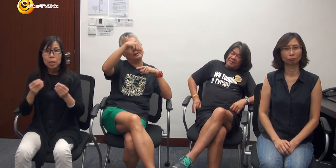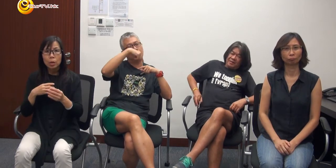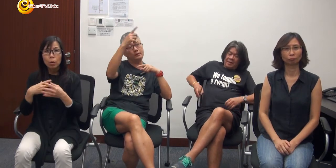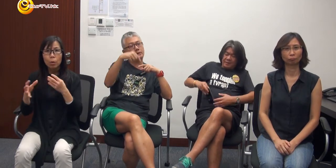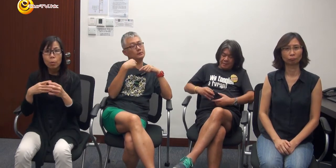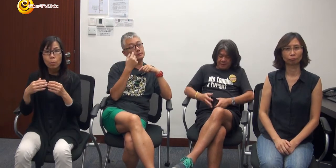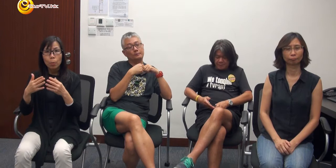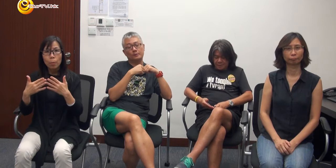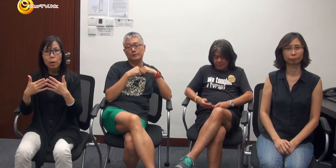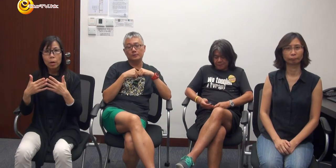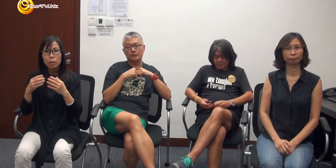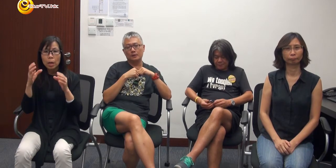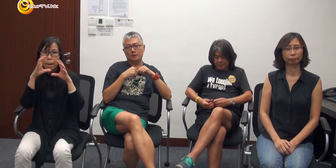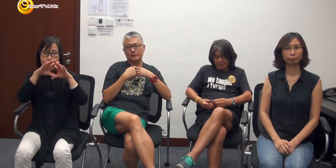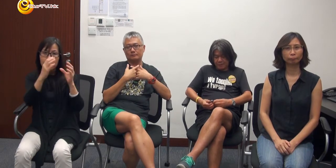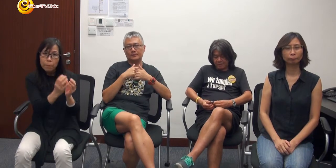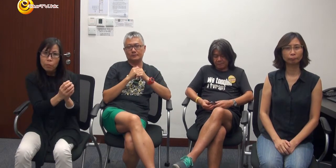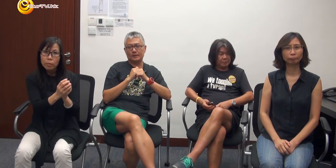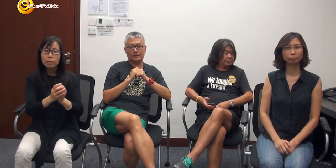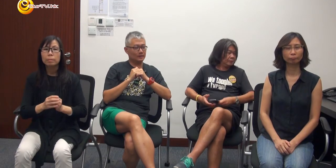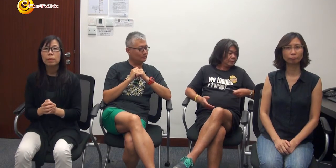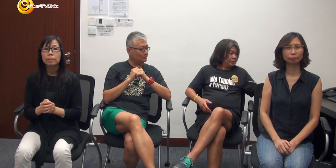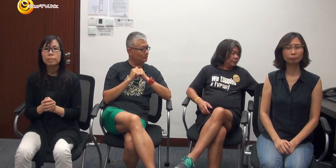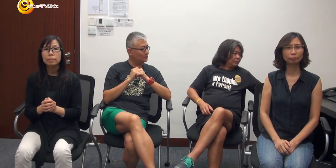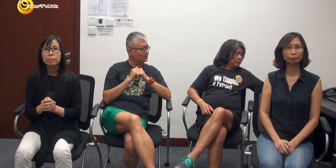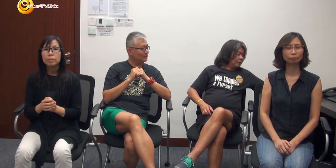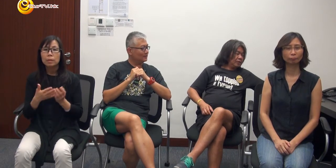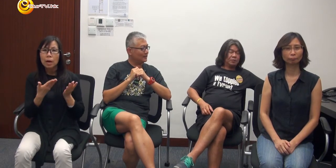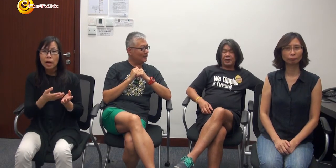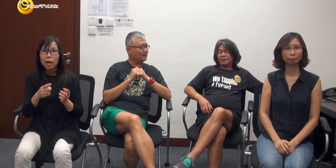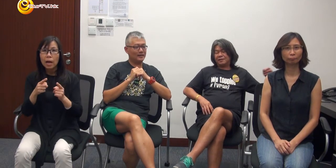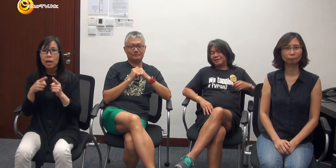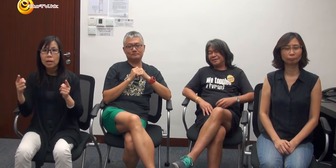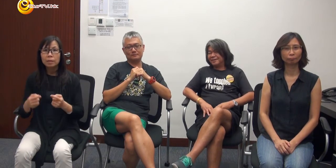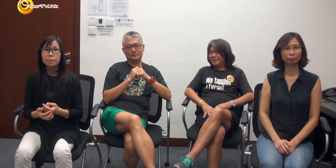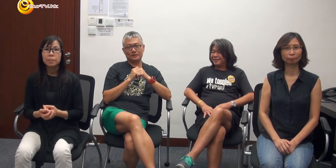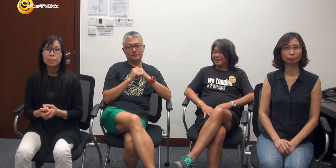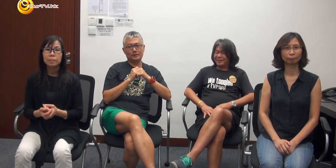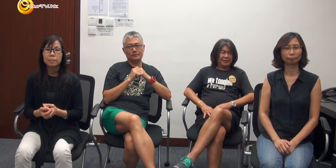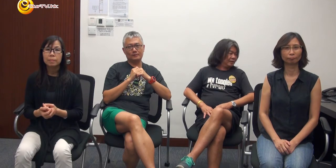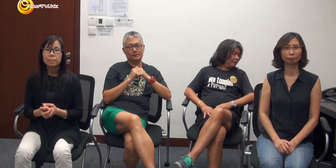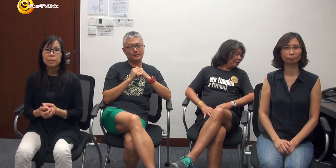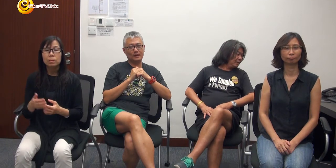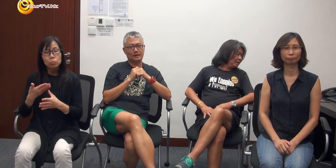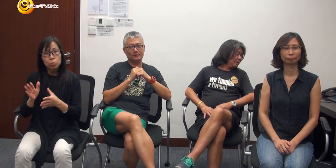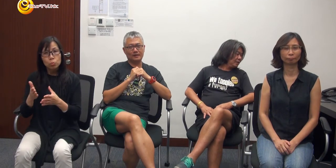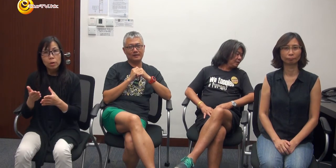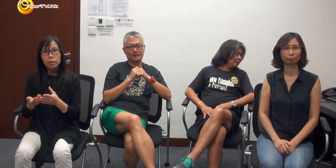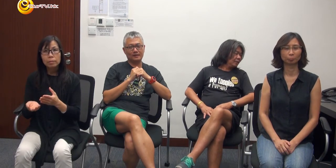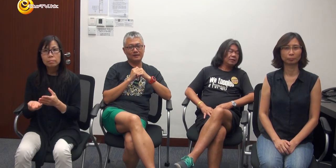個會議清楚陳文敏啊嘛。好啦，咁啊喺長毛係啦係啦，咁所以喺咁嘅情況之下，即係